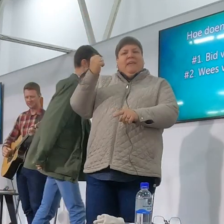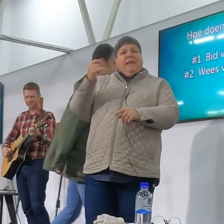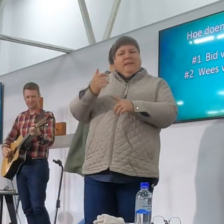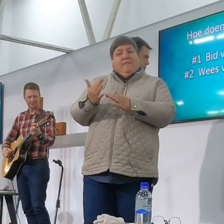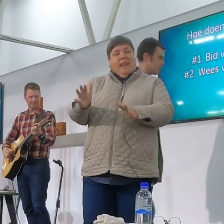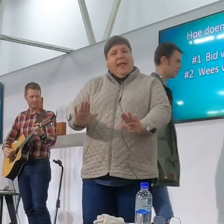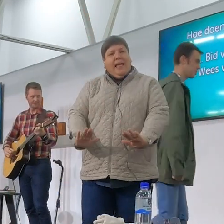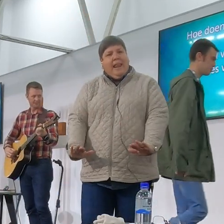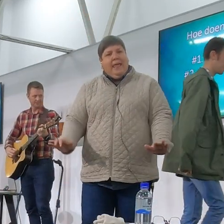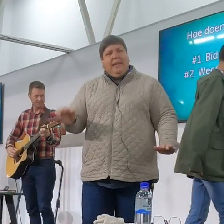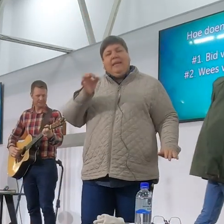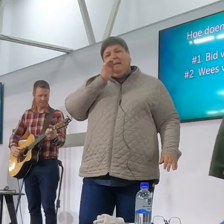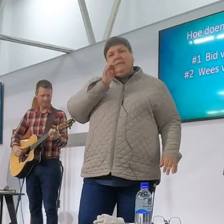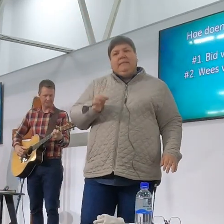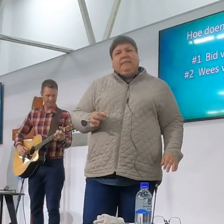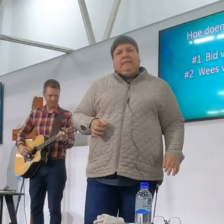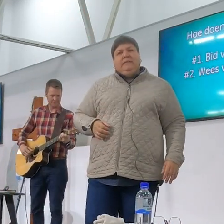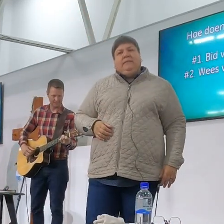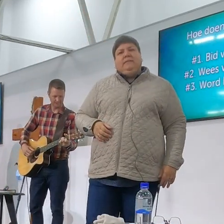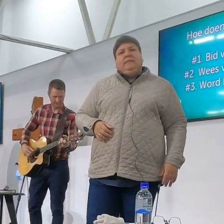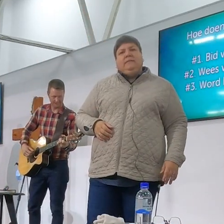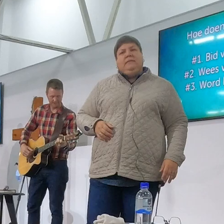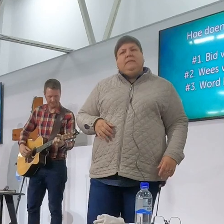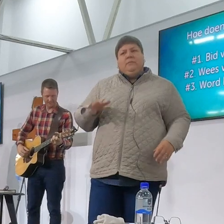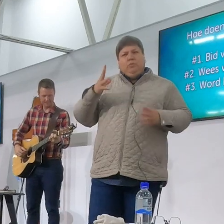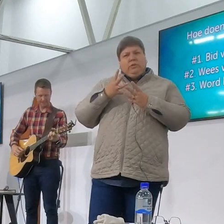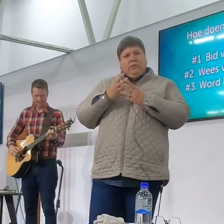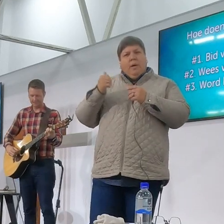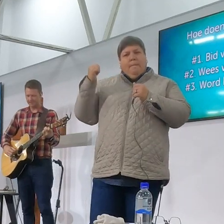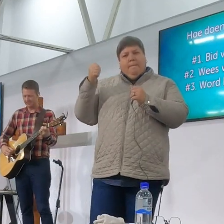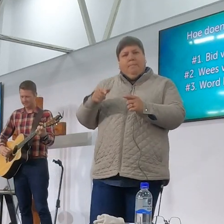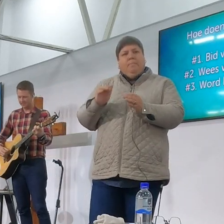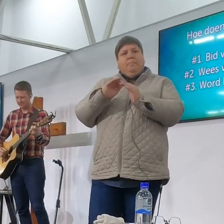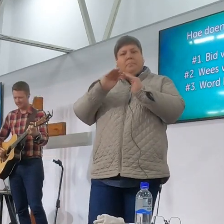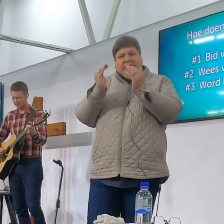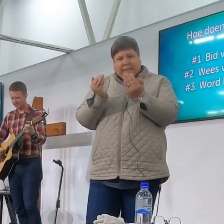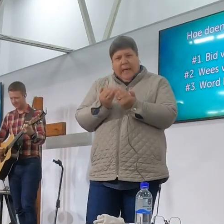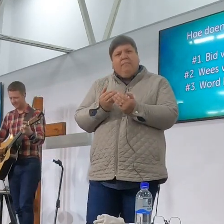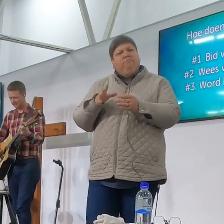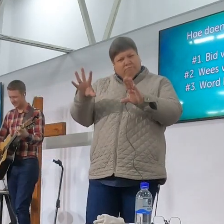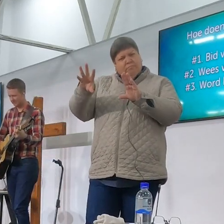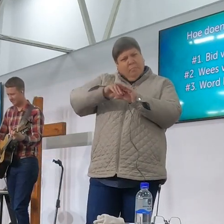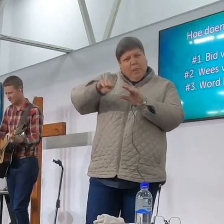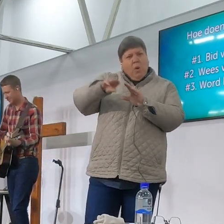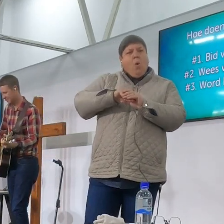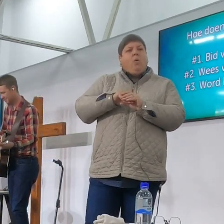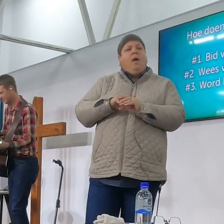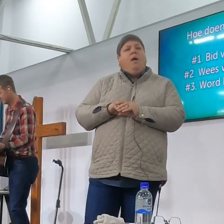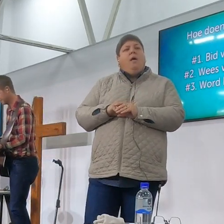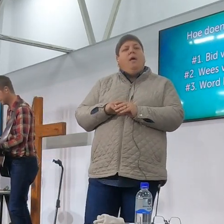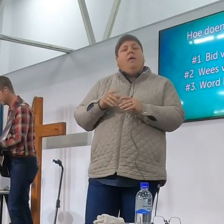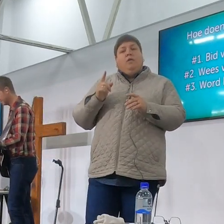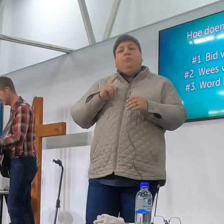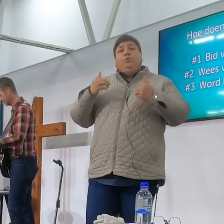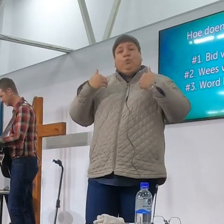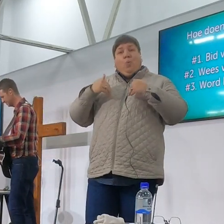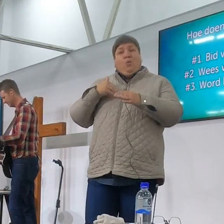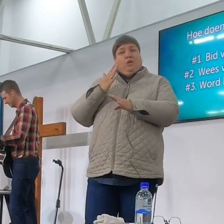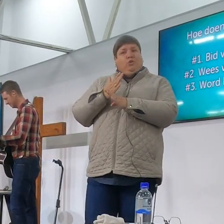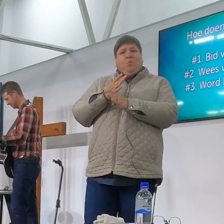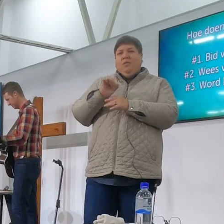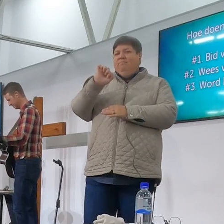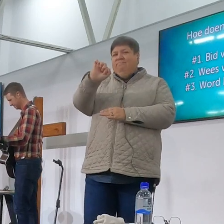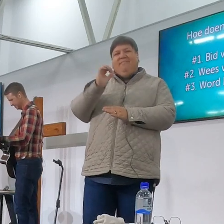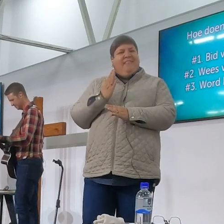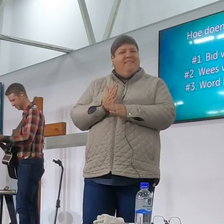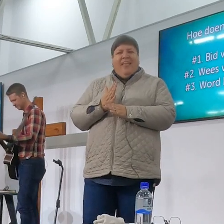is. Wil nie saam met my daai dringendheid koester nie. Word betrokke. Maar die dalk is sommerskool regtig nie jou ding nie, maar as jy